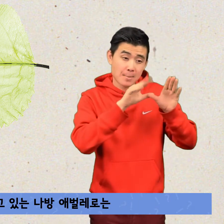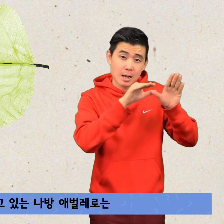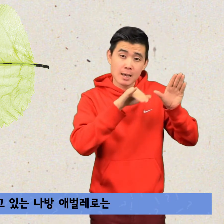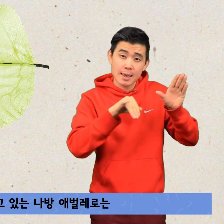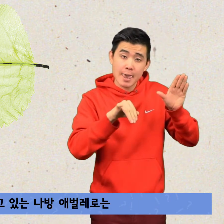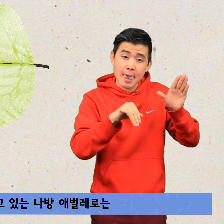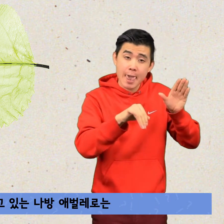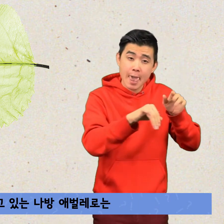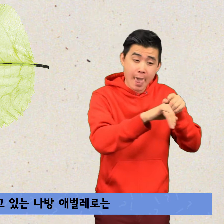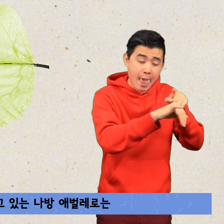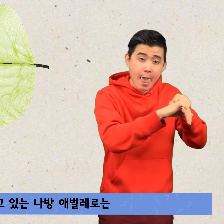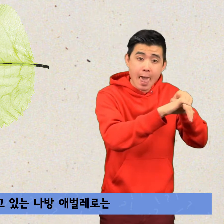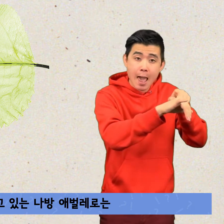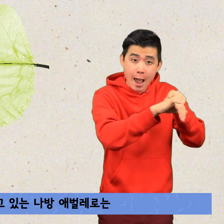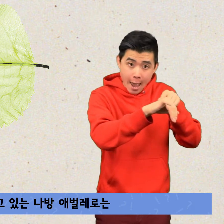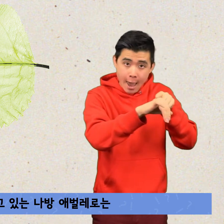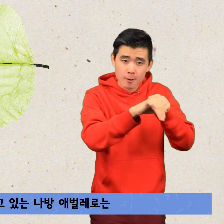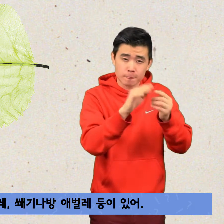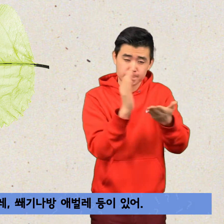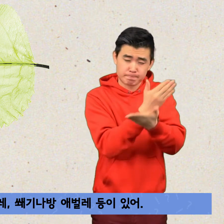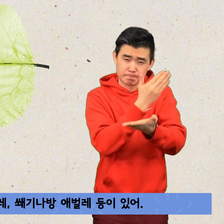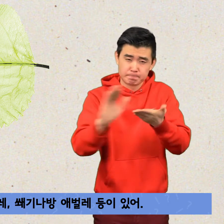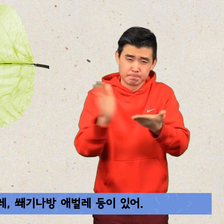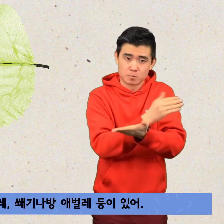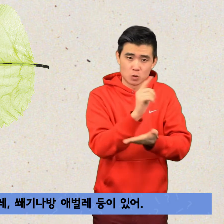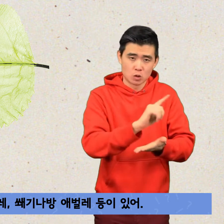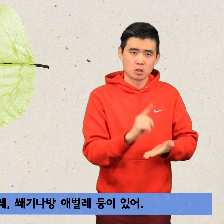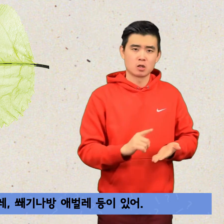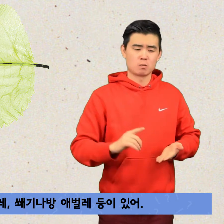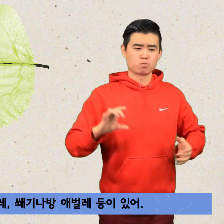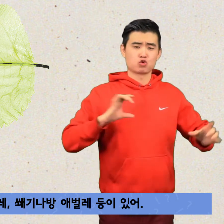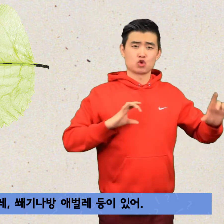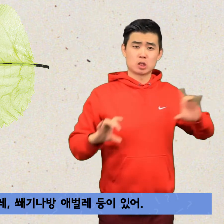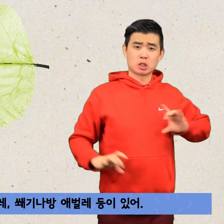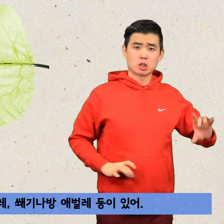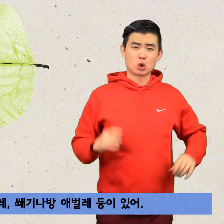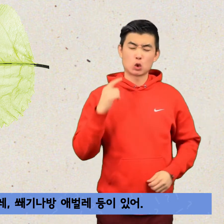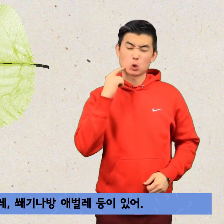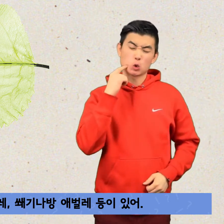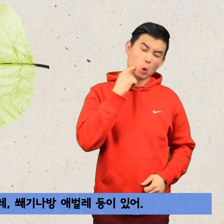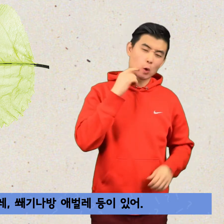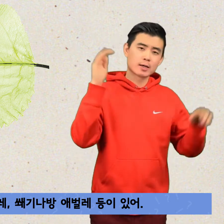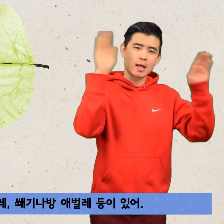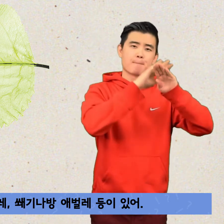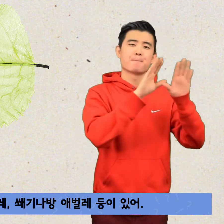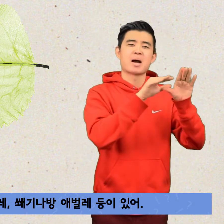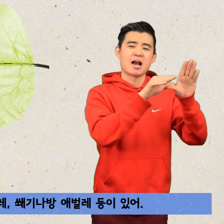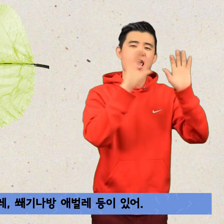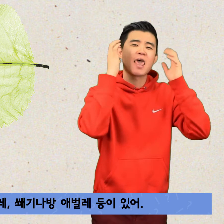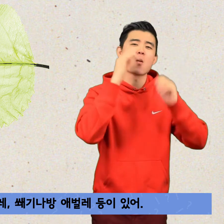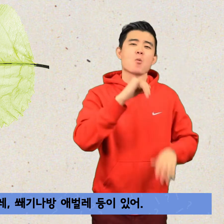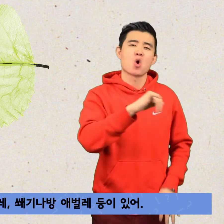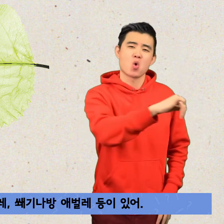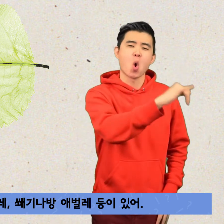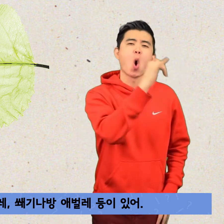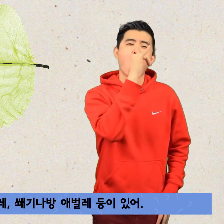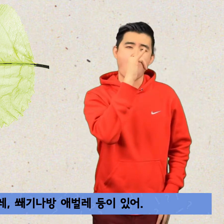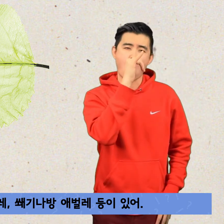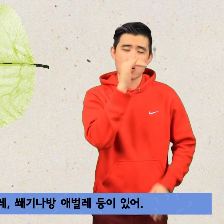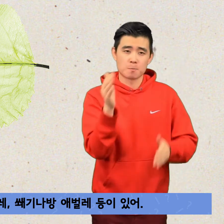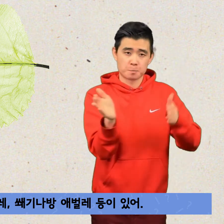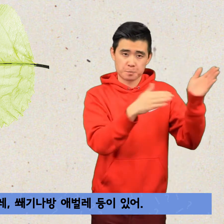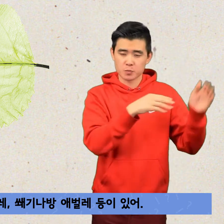독을 가지고 있는 나방 애벌레로는 무늬독 나방 애벌레, 쐐기 나방 애벌레 등이 있어.